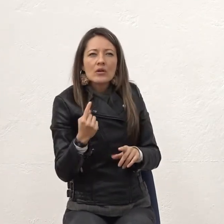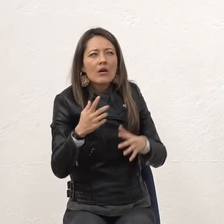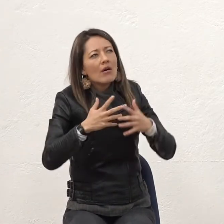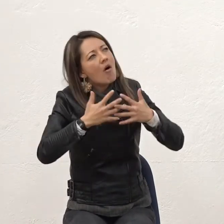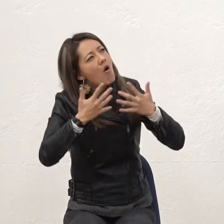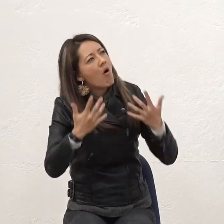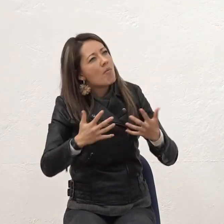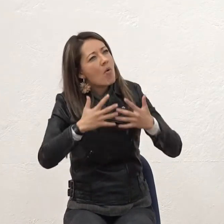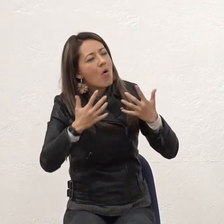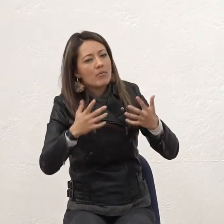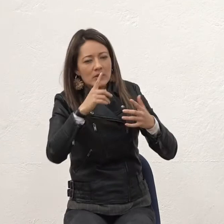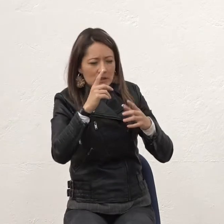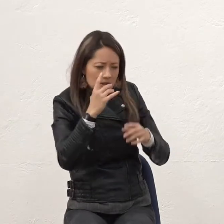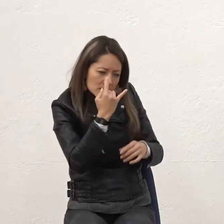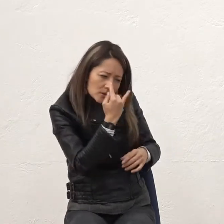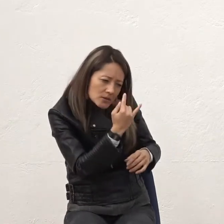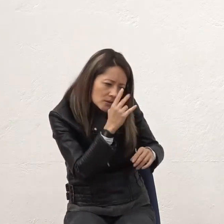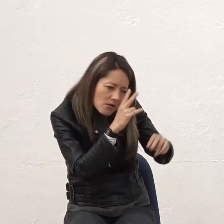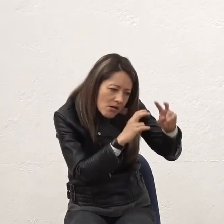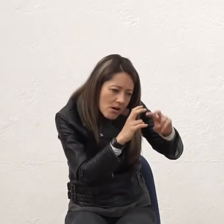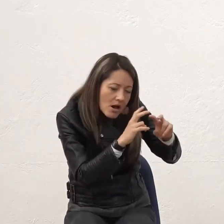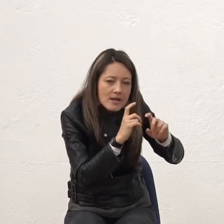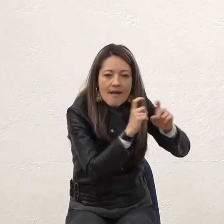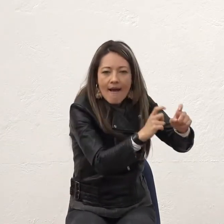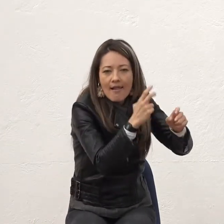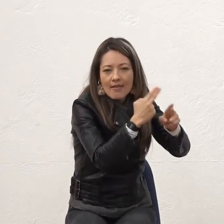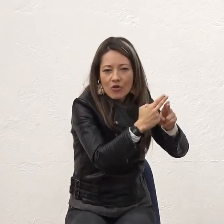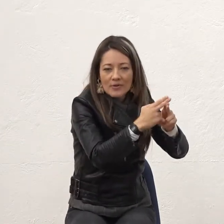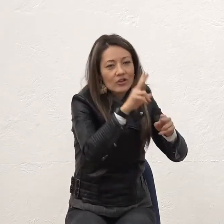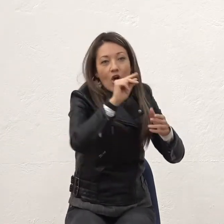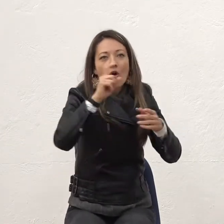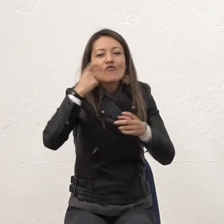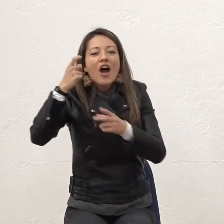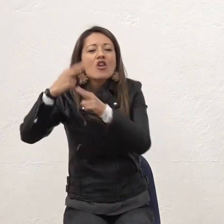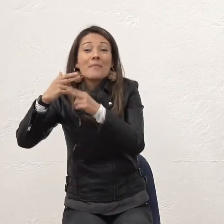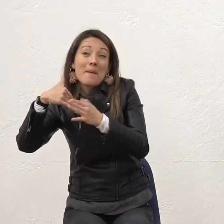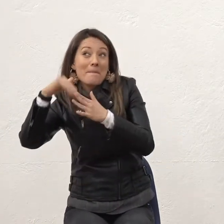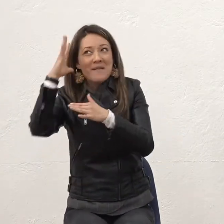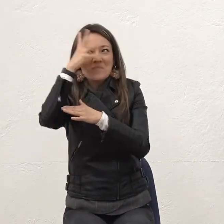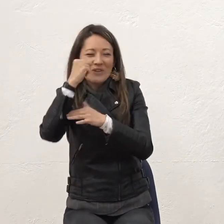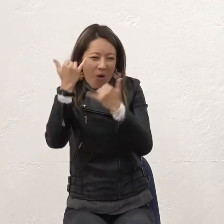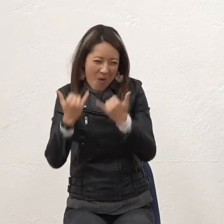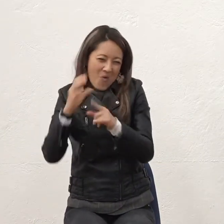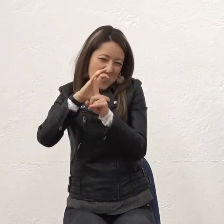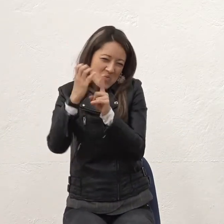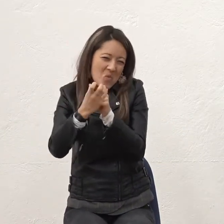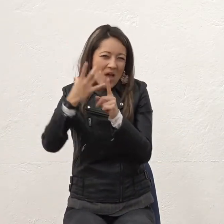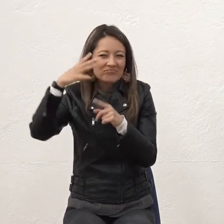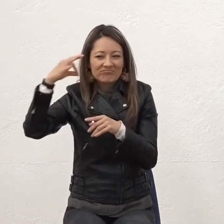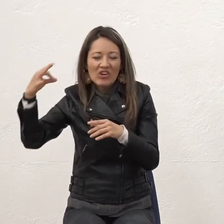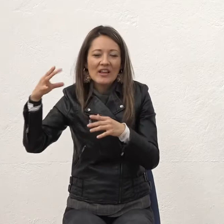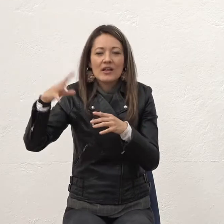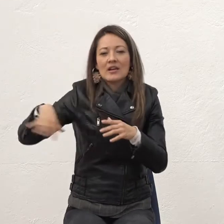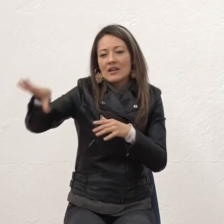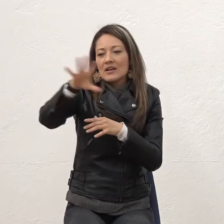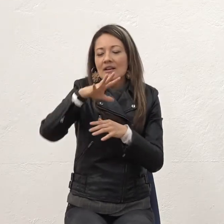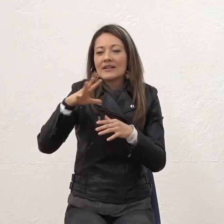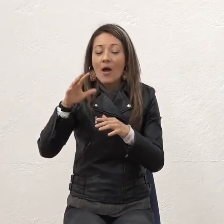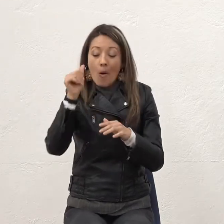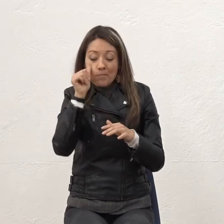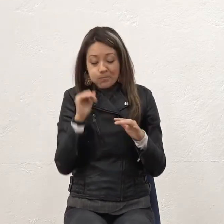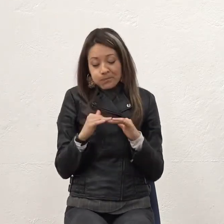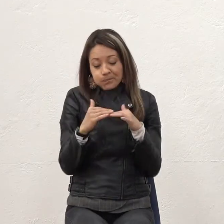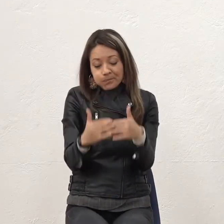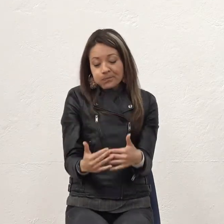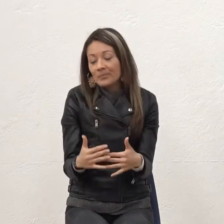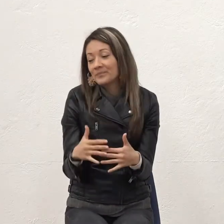cómo y por qué ellos colocan los nombres, no es por el nombre más bonito. Si usted hoy va, las mujeres que están esperando bebé